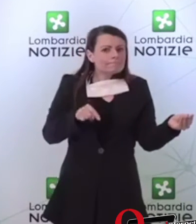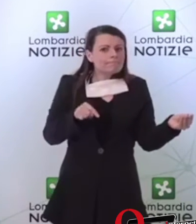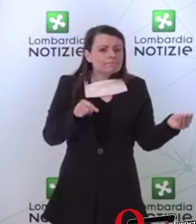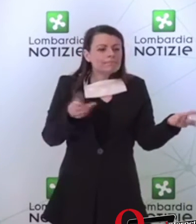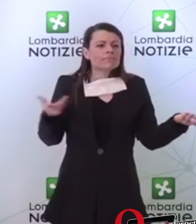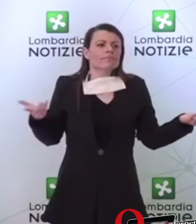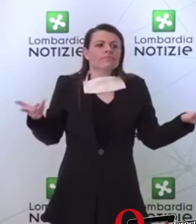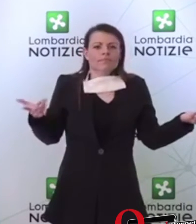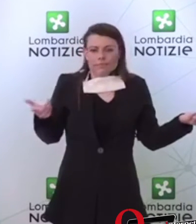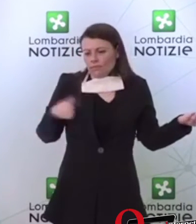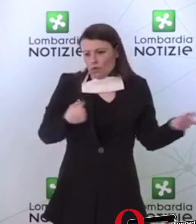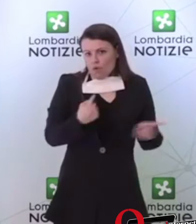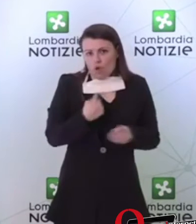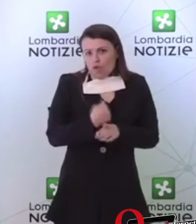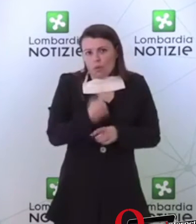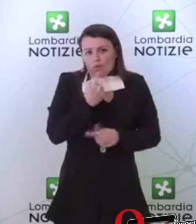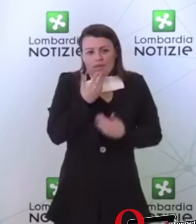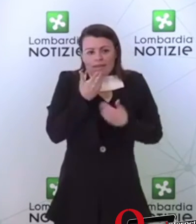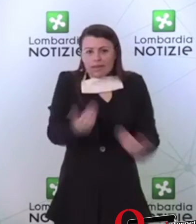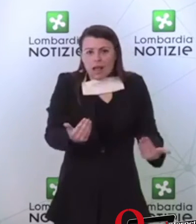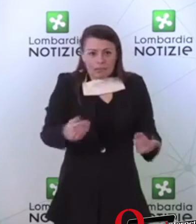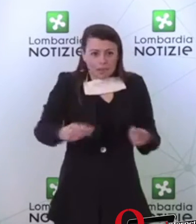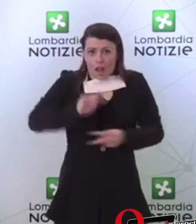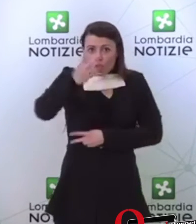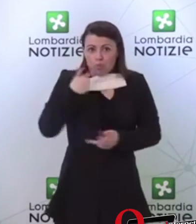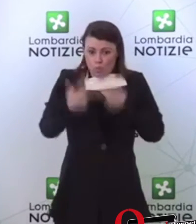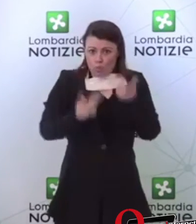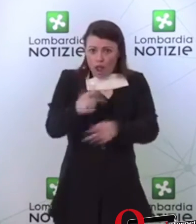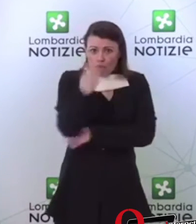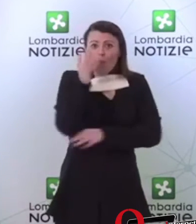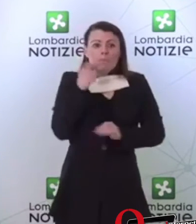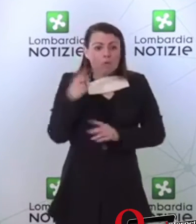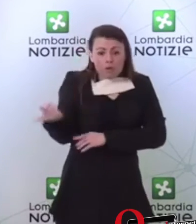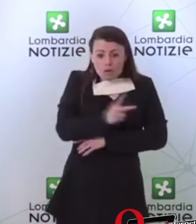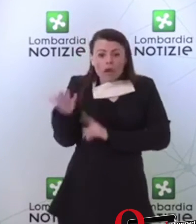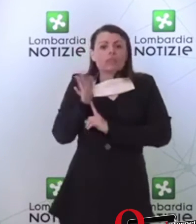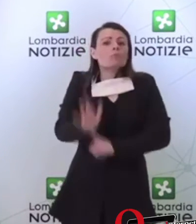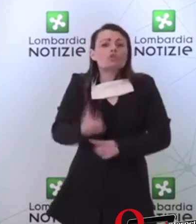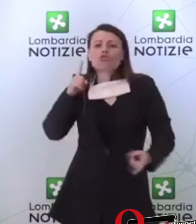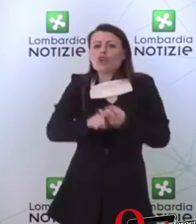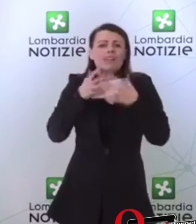quale non possiamo che dire grazie, due ennesime, perché sono due dimostrazioni di grande solidarietà,